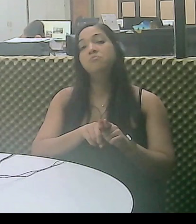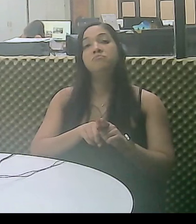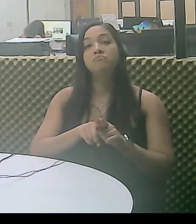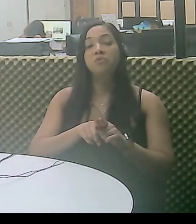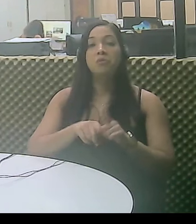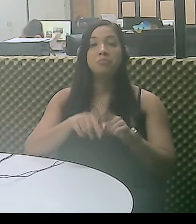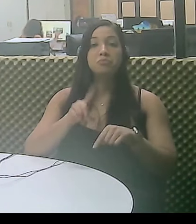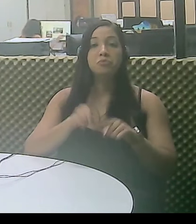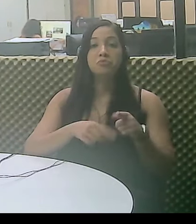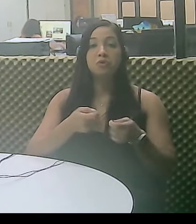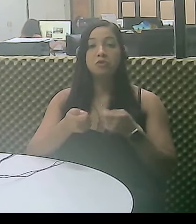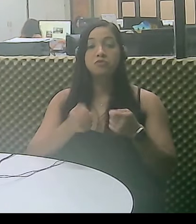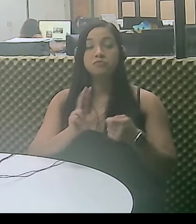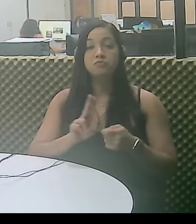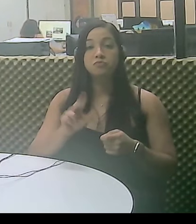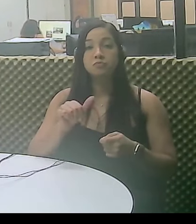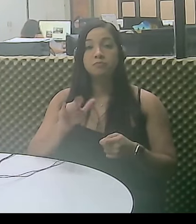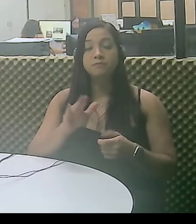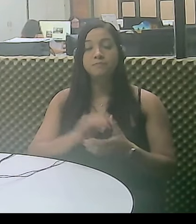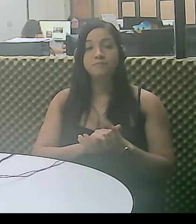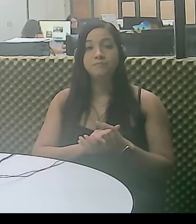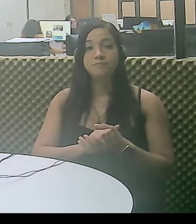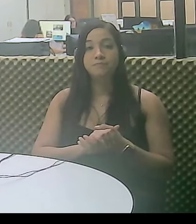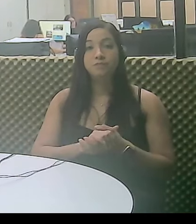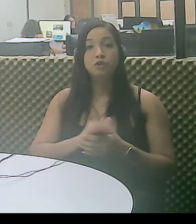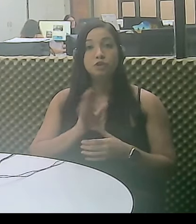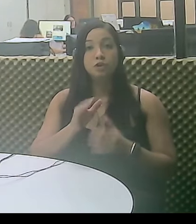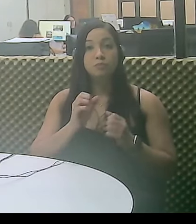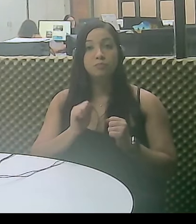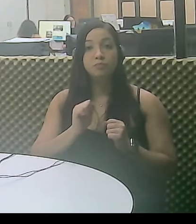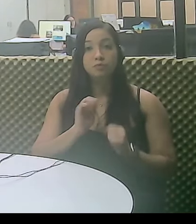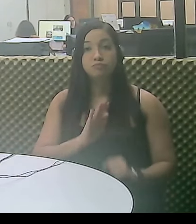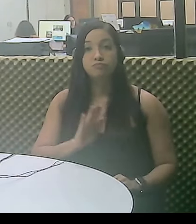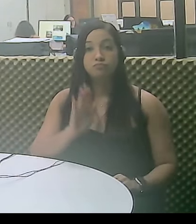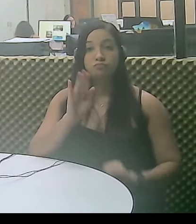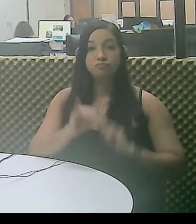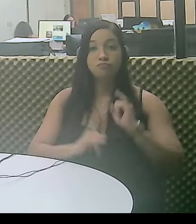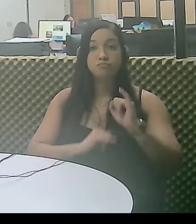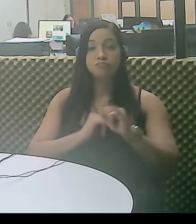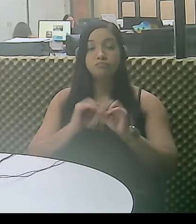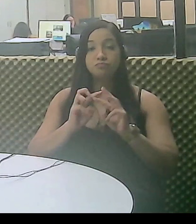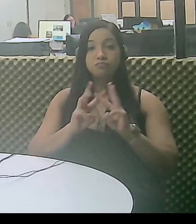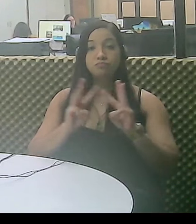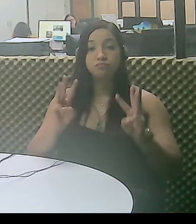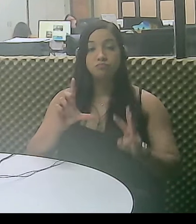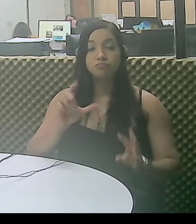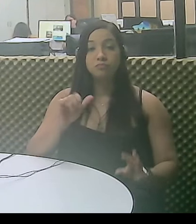serventia para a administração. Os lances já podem ser apresentados online no site do